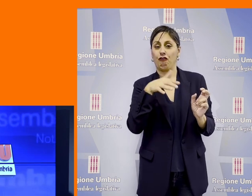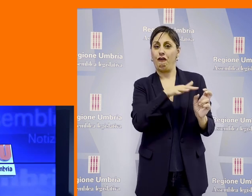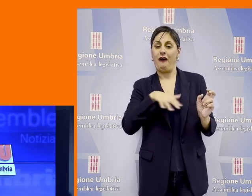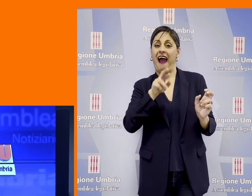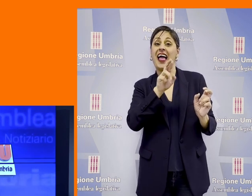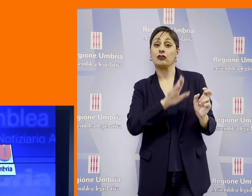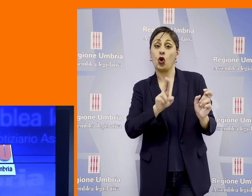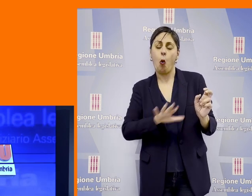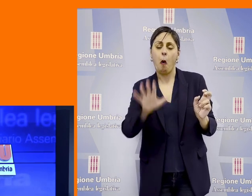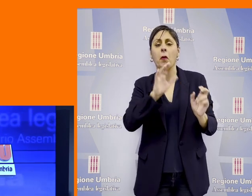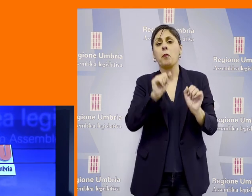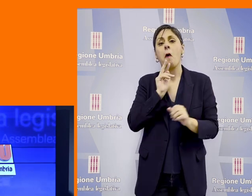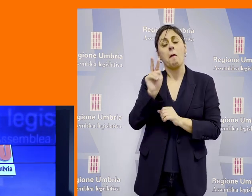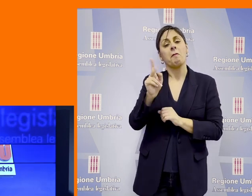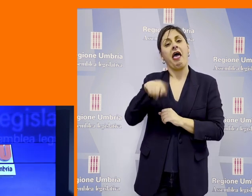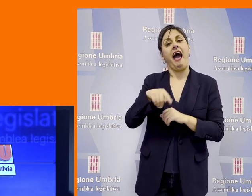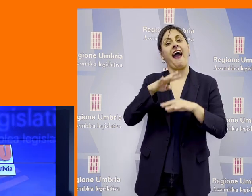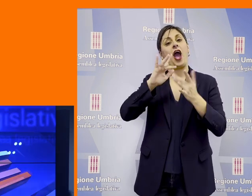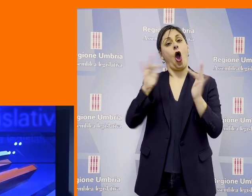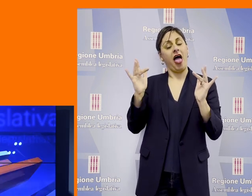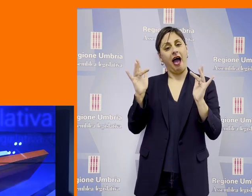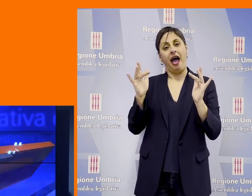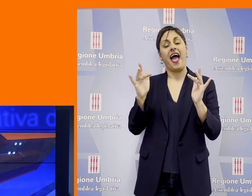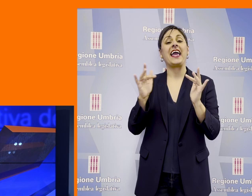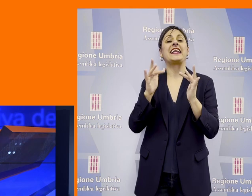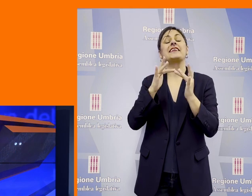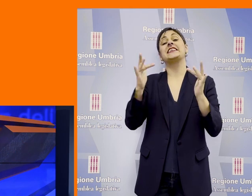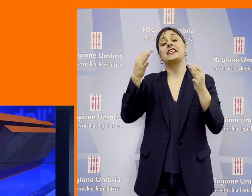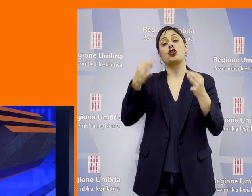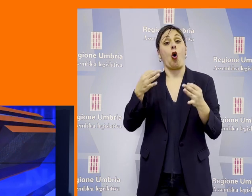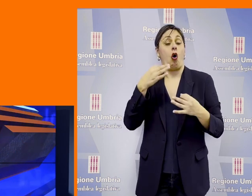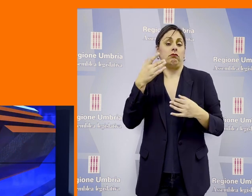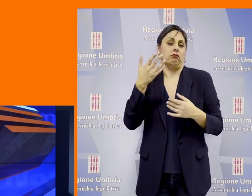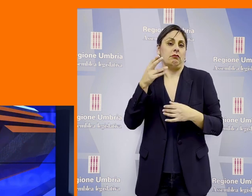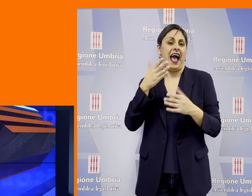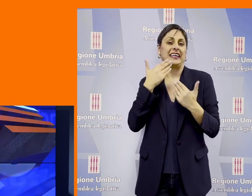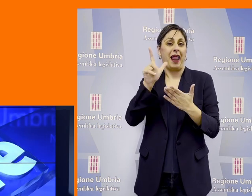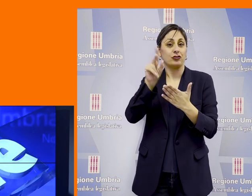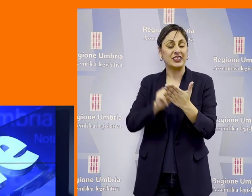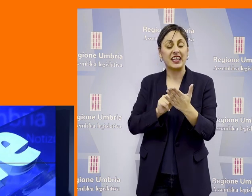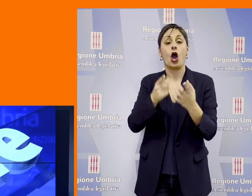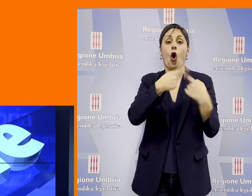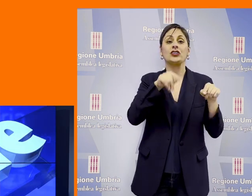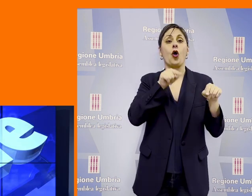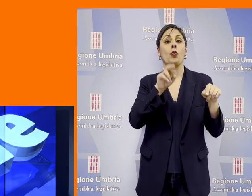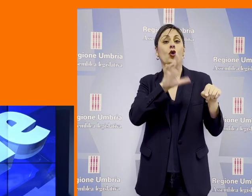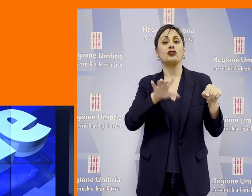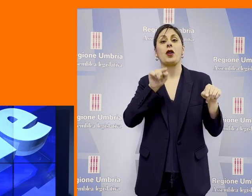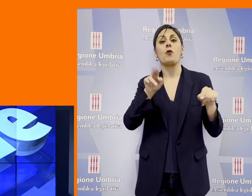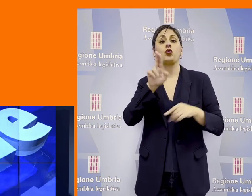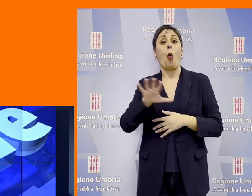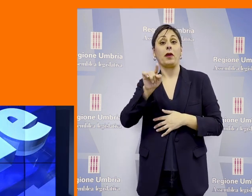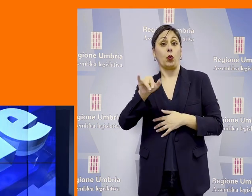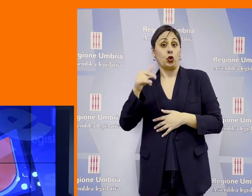radiofoniche della regione è disponibile anche in rete sul sito istituzionale dell'assemblea consiglio.regione